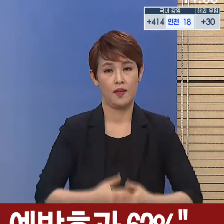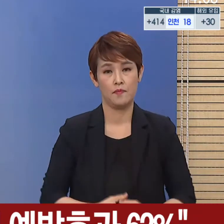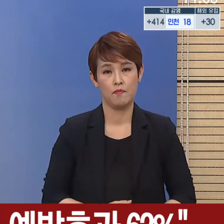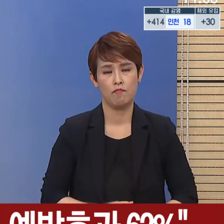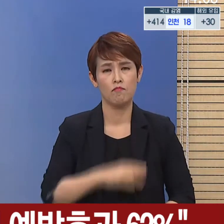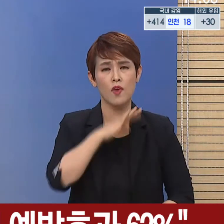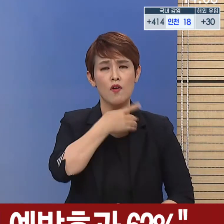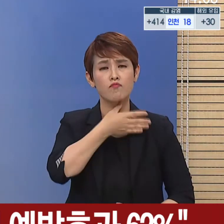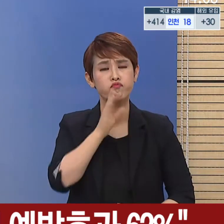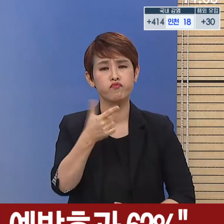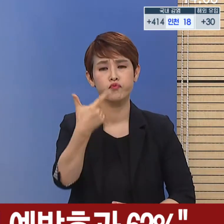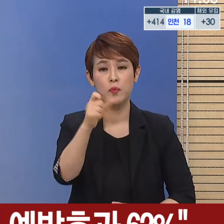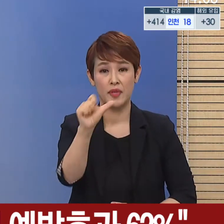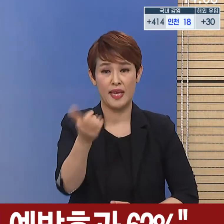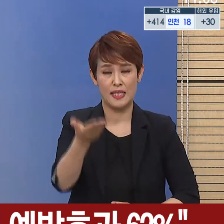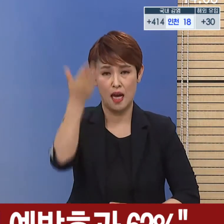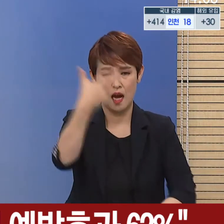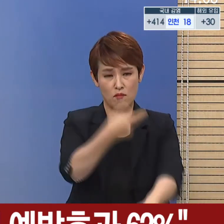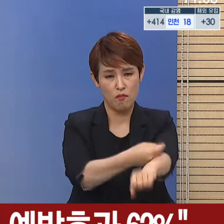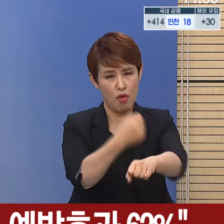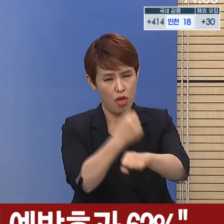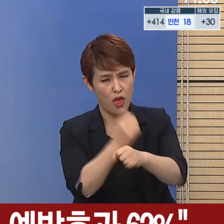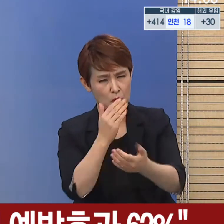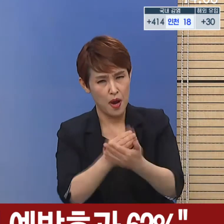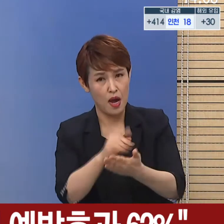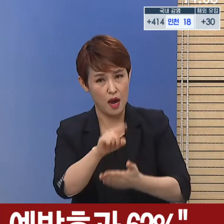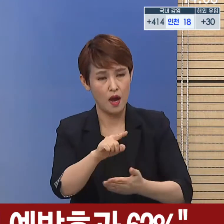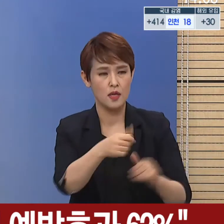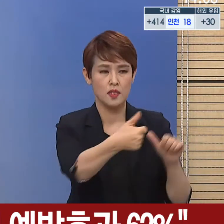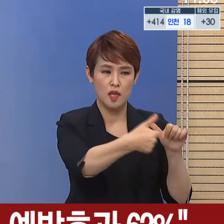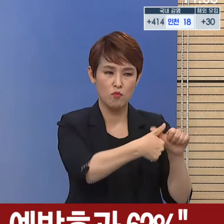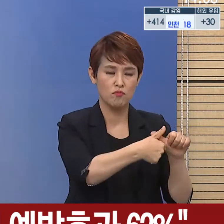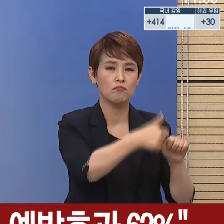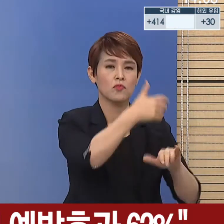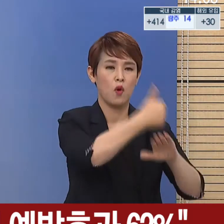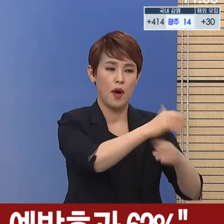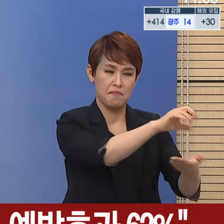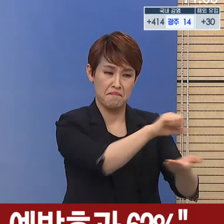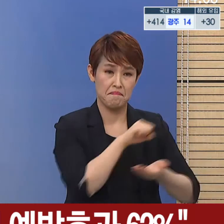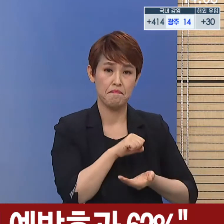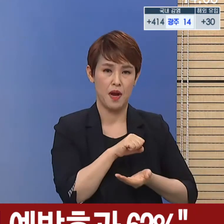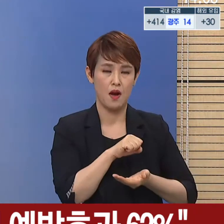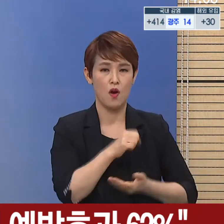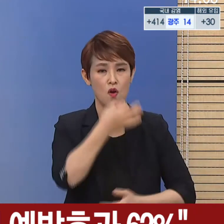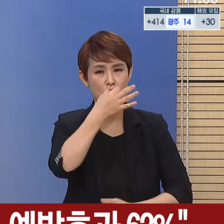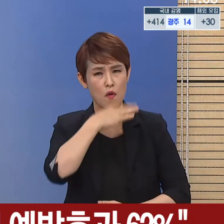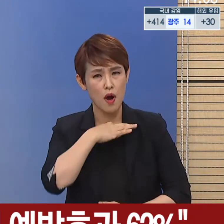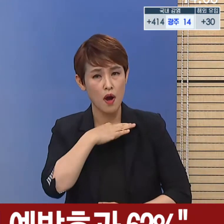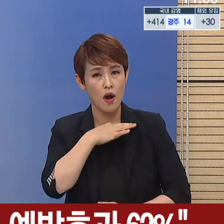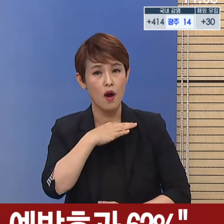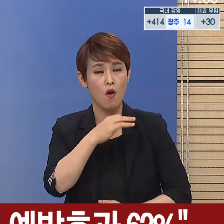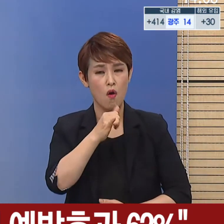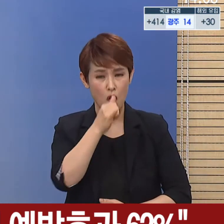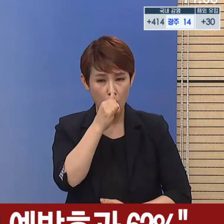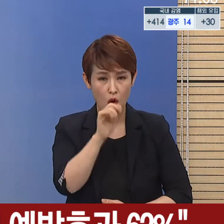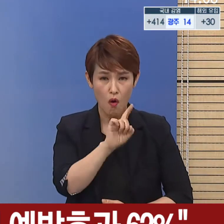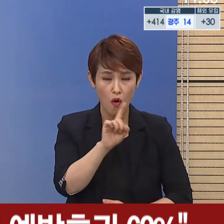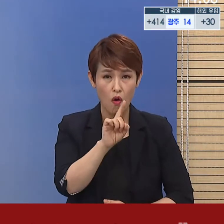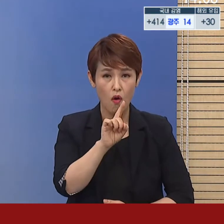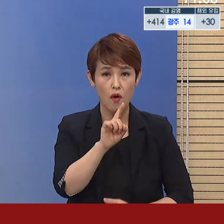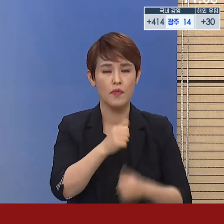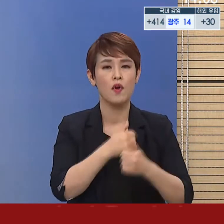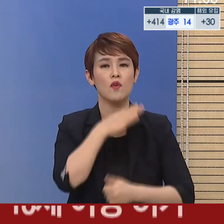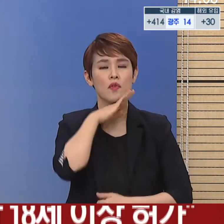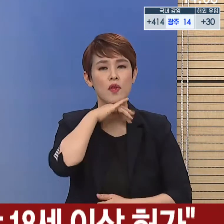65세 이상 고령자 사용과 관련하여 그간의 자문 결과와 동일하게 효능, 효과는 65세 이상을